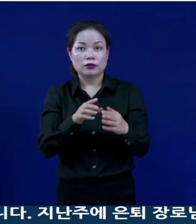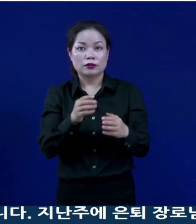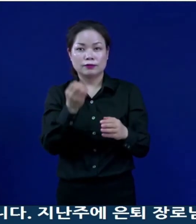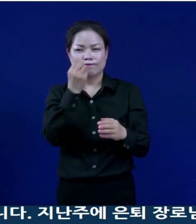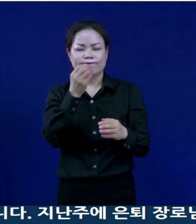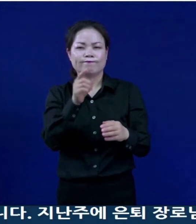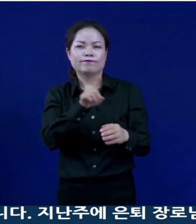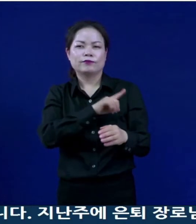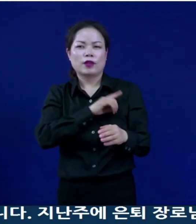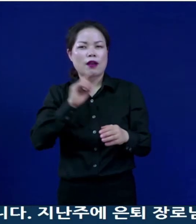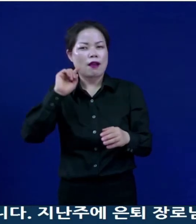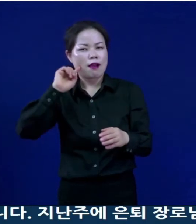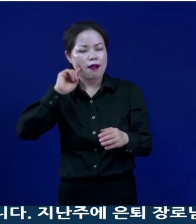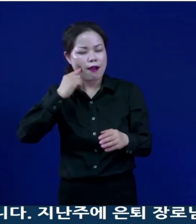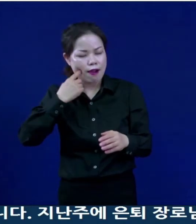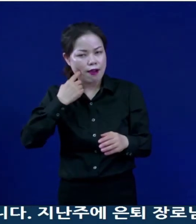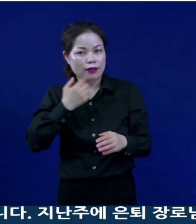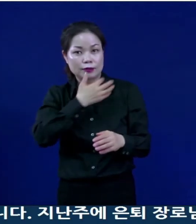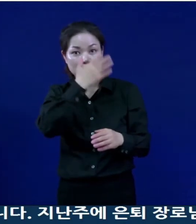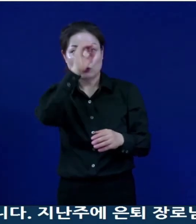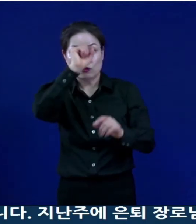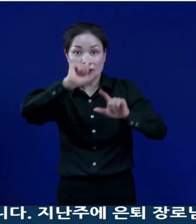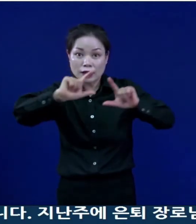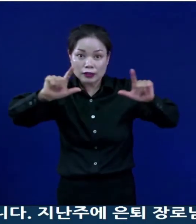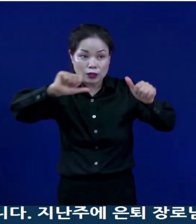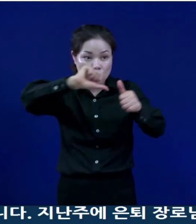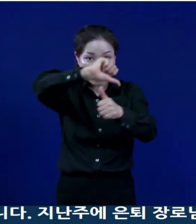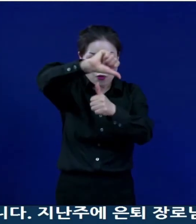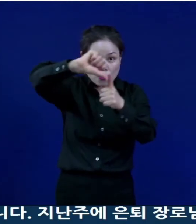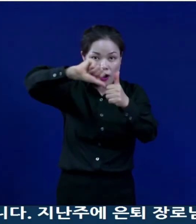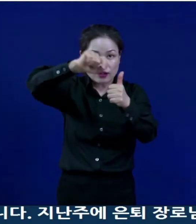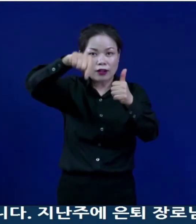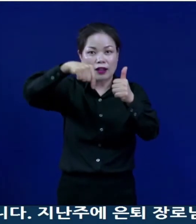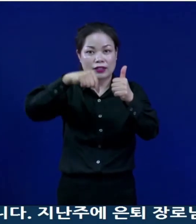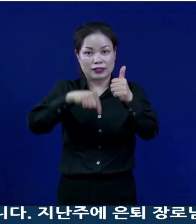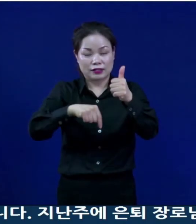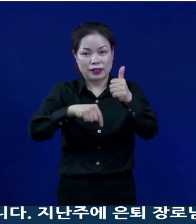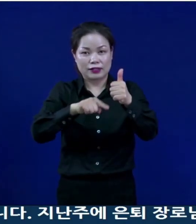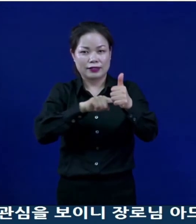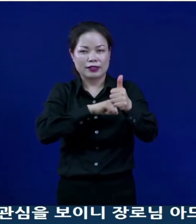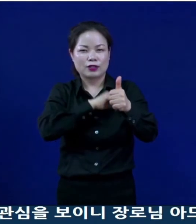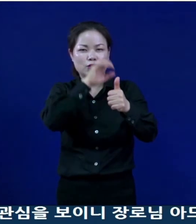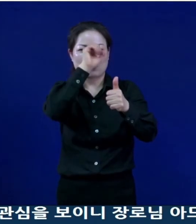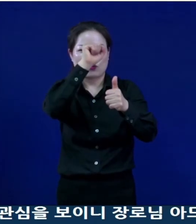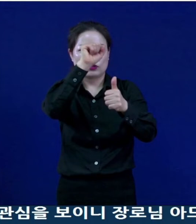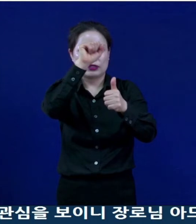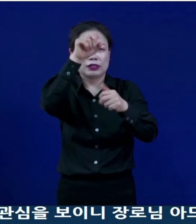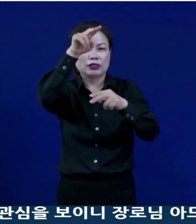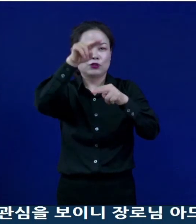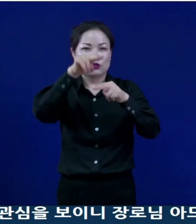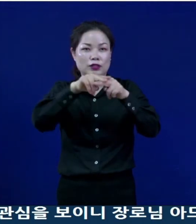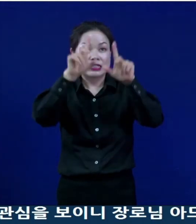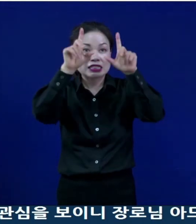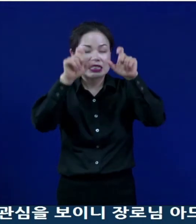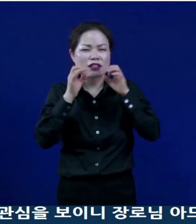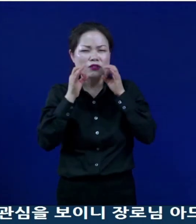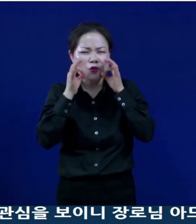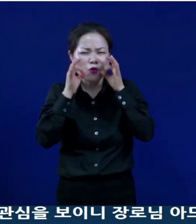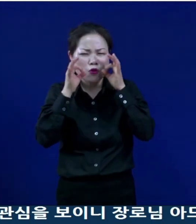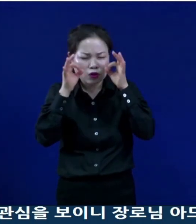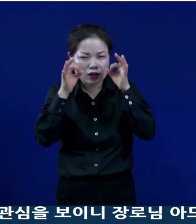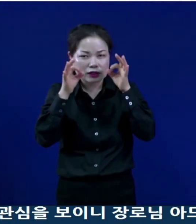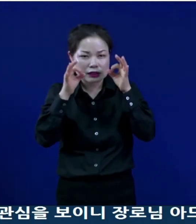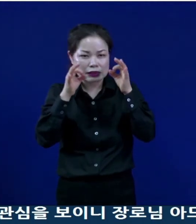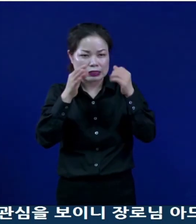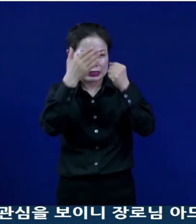최고로 아름답게, 가장 좋은 날씨와 환경 속에서 제일 좋은 위치에서 찍으려고 했던 노력들이